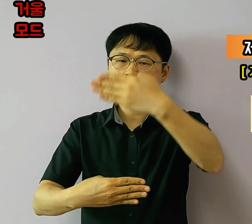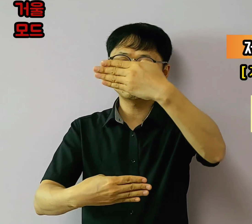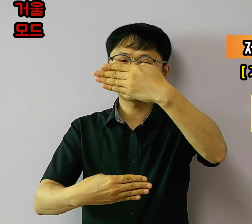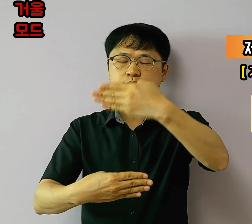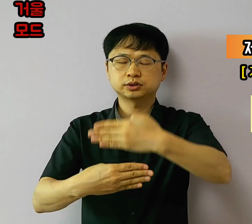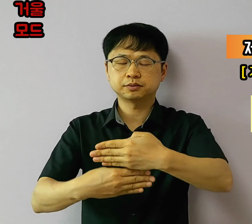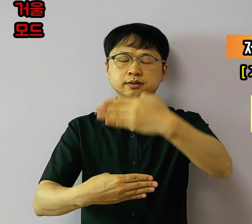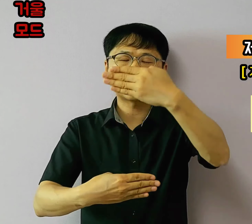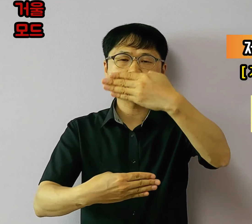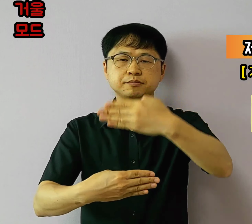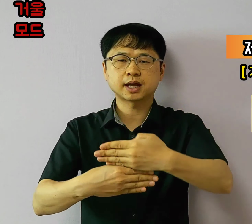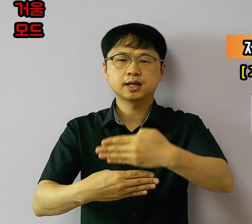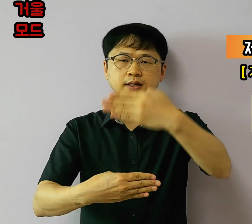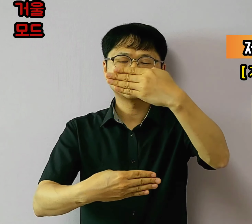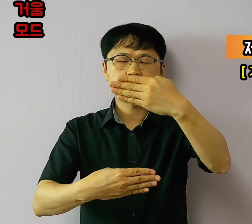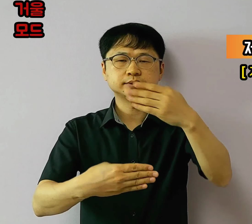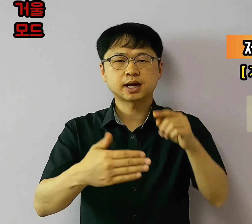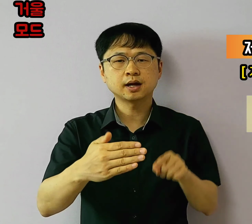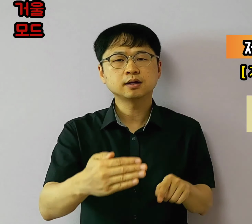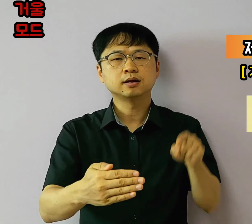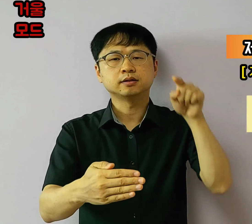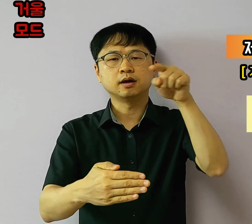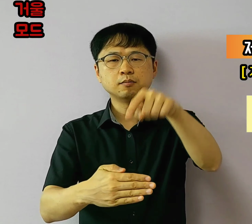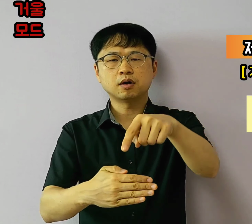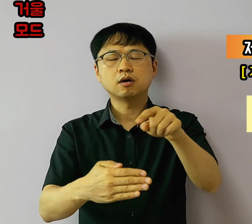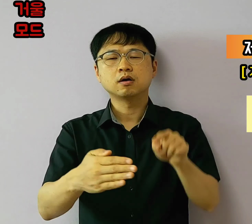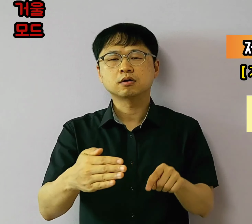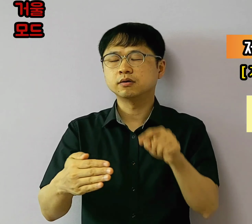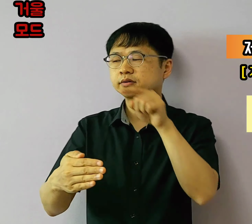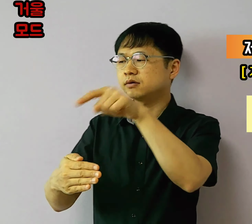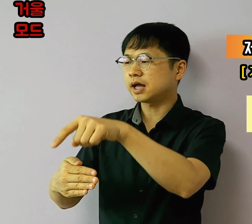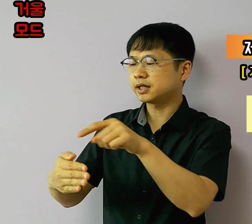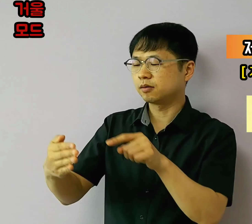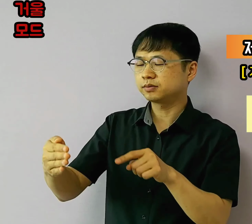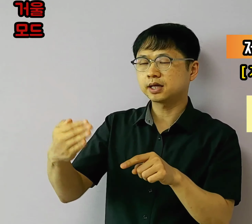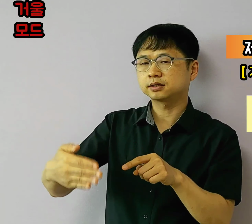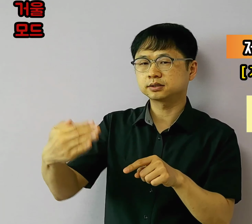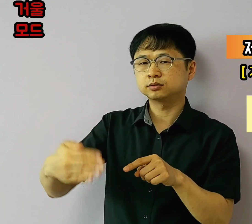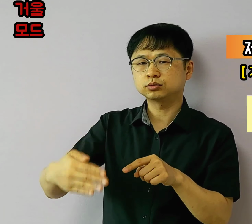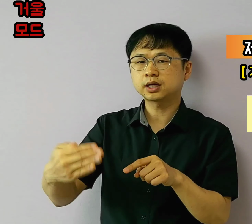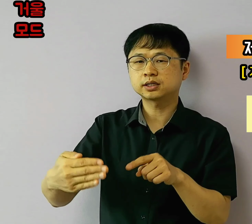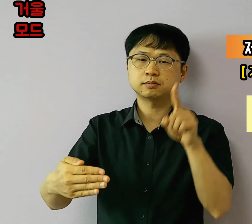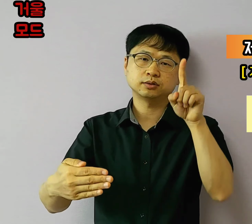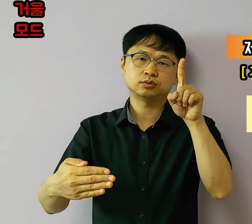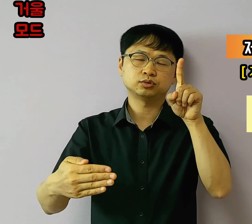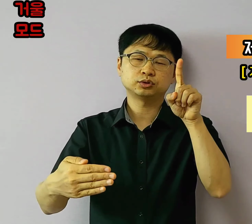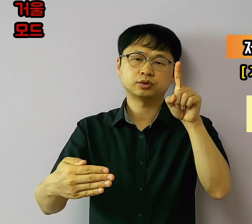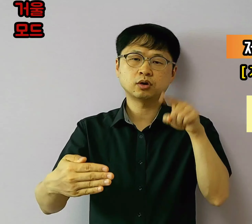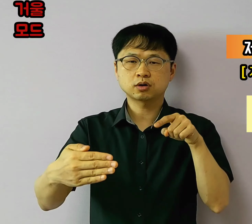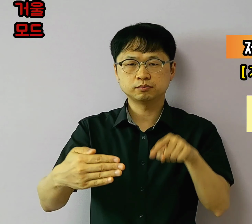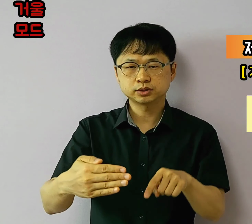칸막이처럼 막아주시면 담입니다. 담장 넘어 건너다 넘다 하는 것은 울타리를 만들어 주시고요.